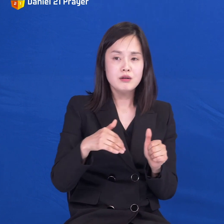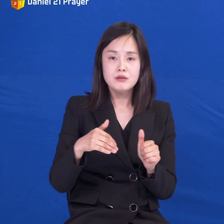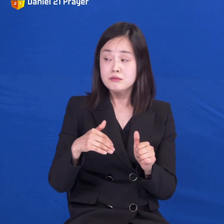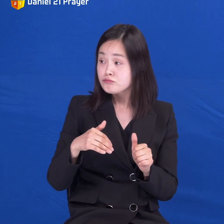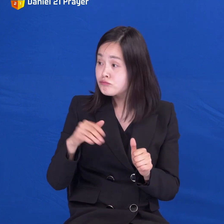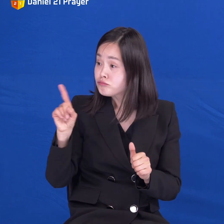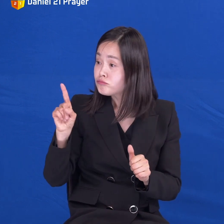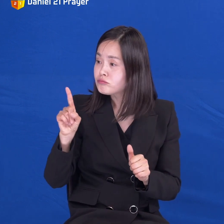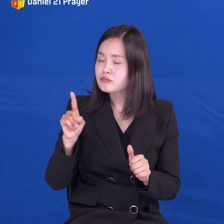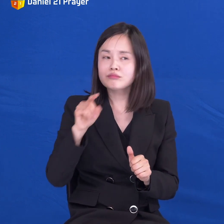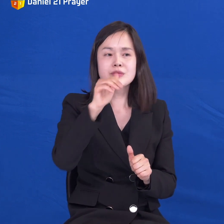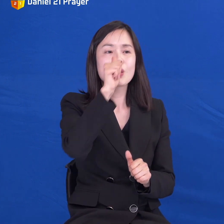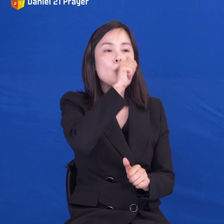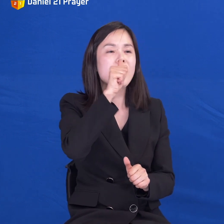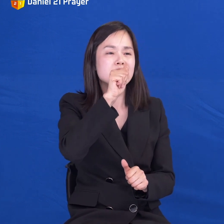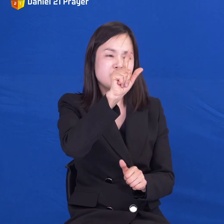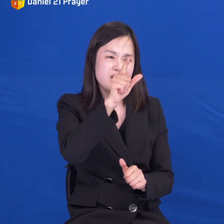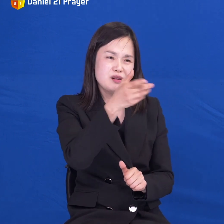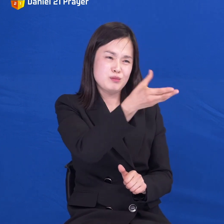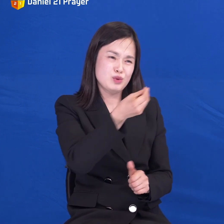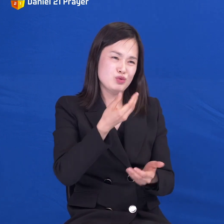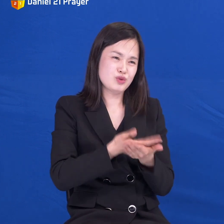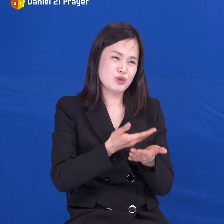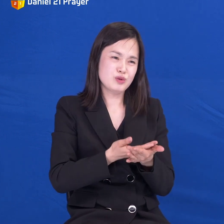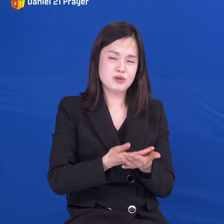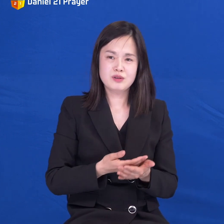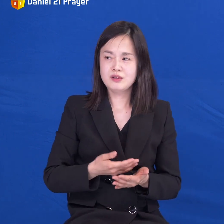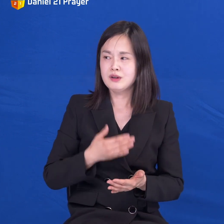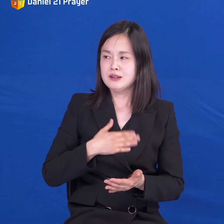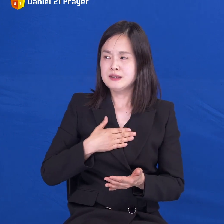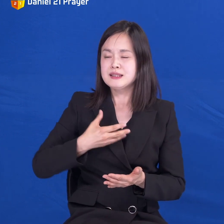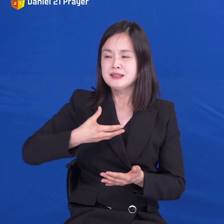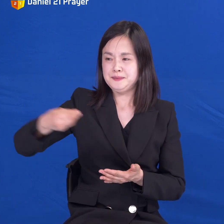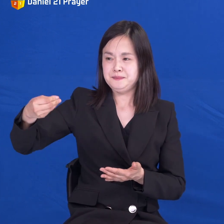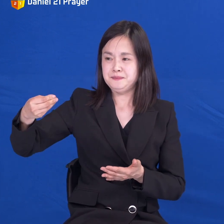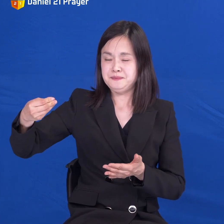그래요. 근데 여러분 절대 사람 믿지 마세요. 아직까지 안 가져옵니다 여러분.